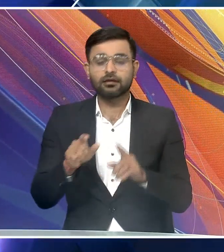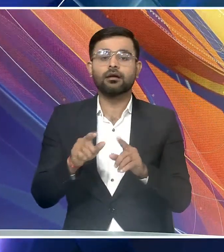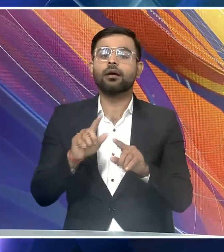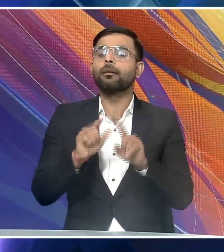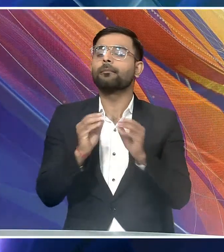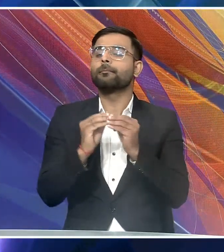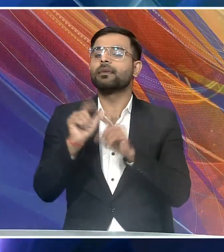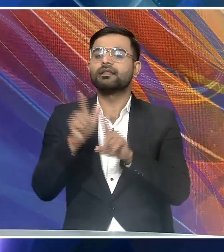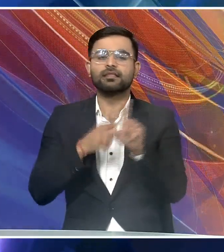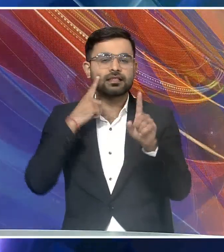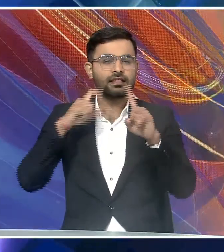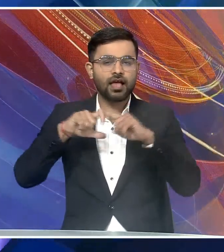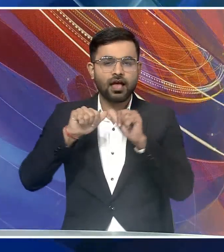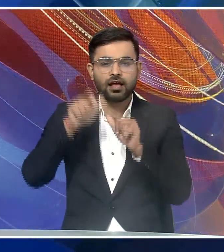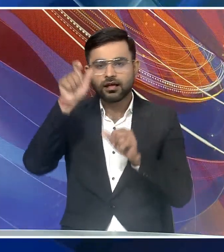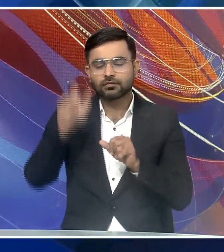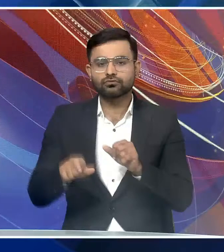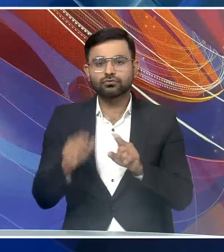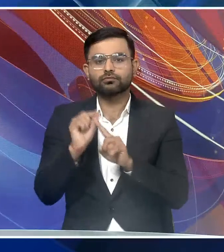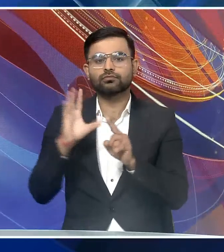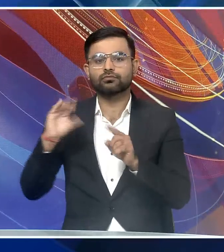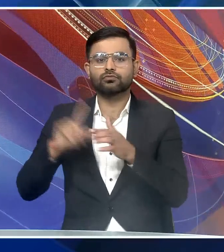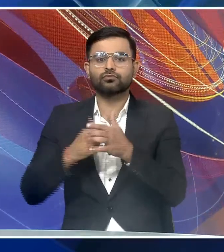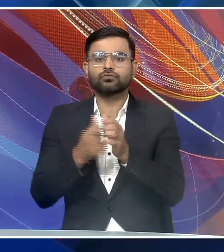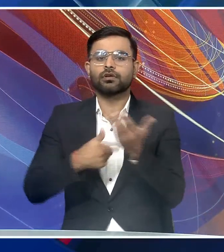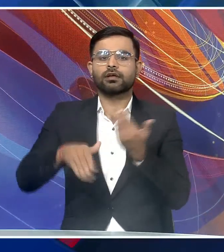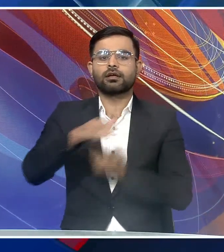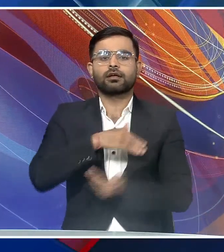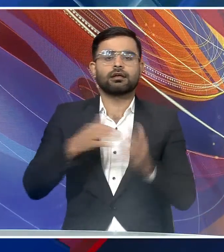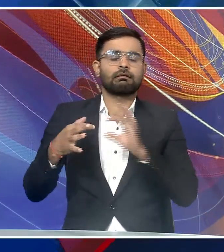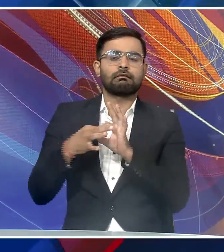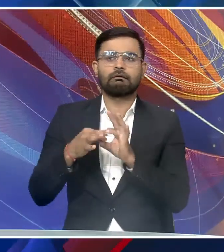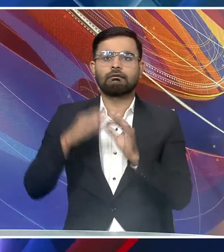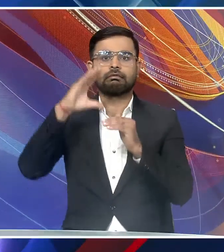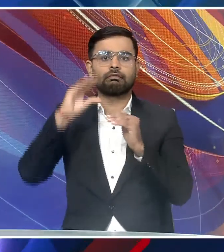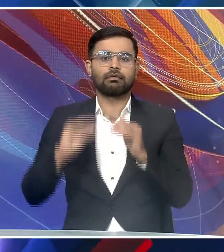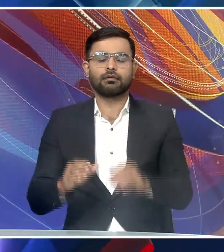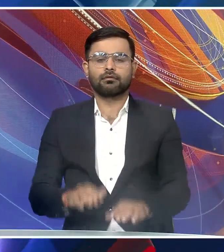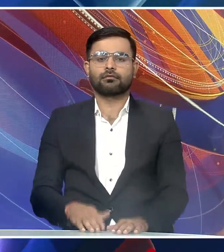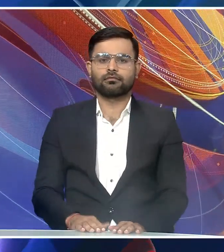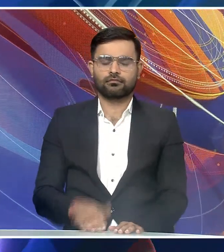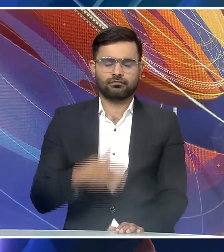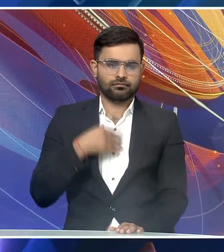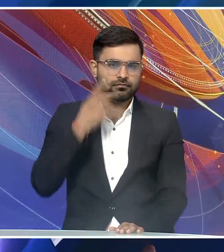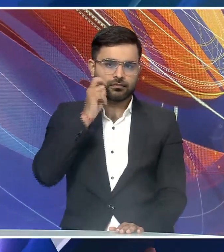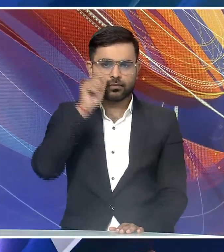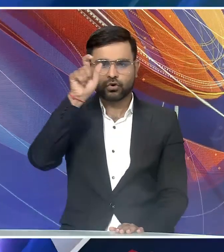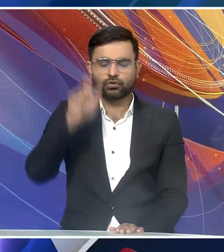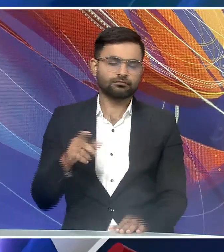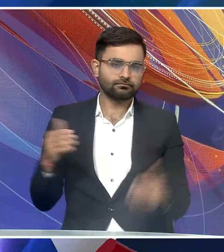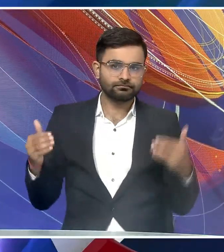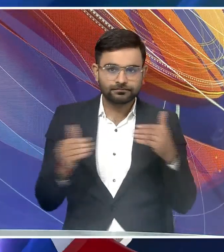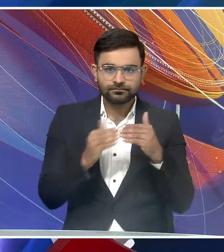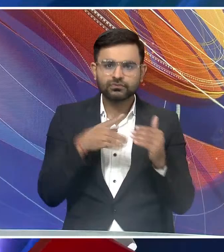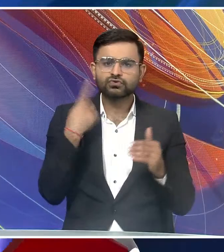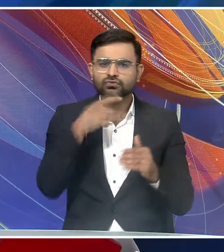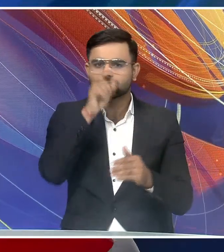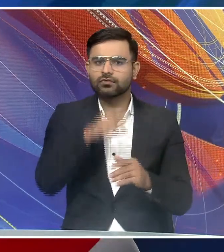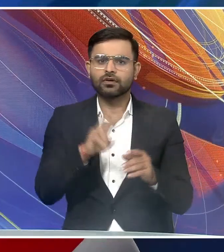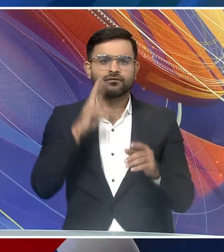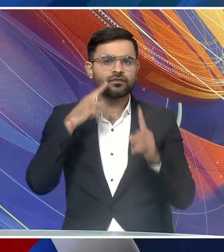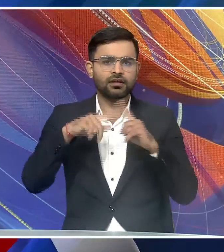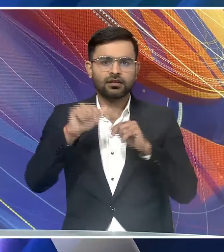के ही डर की वजह से पूजा का रिश्ता भी खतरे में पड़ता नजर आ रहा है। उसको देखने लड़के वाले आए। अरे किसको? पूजा